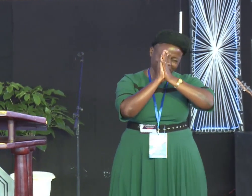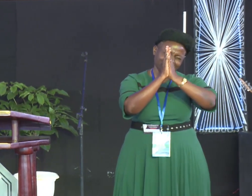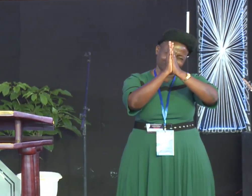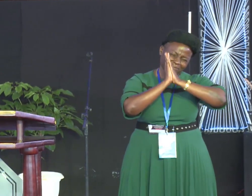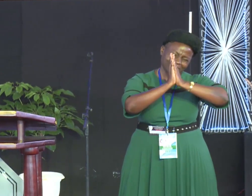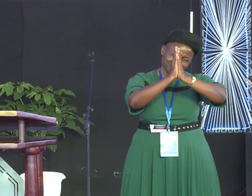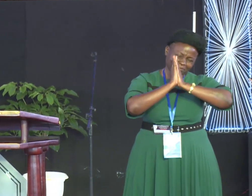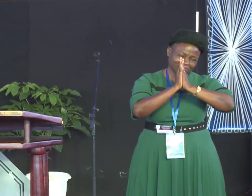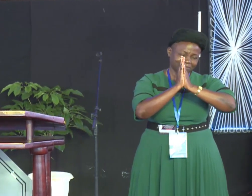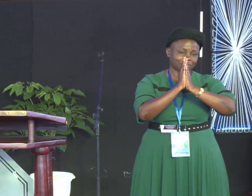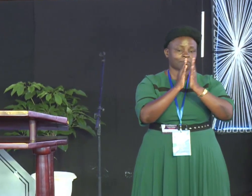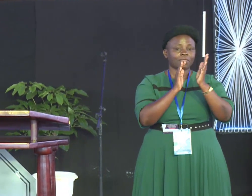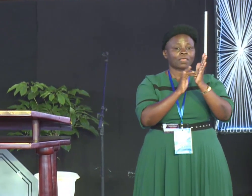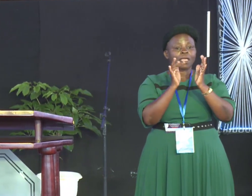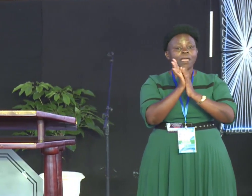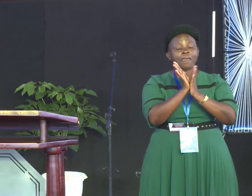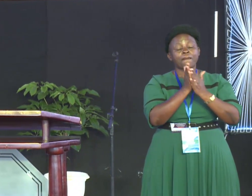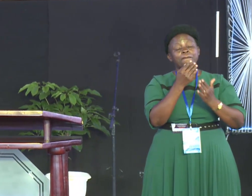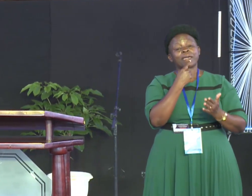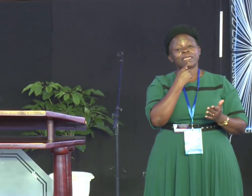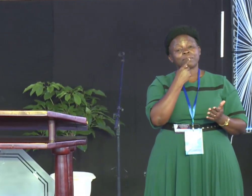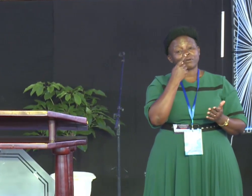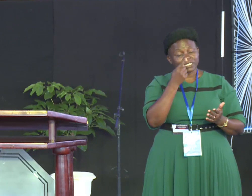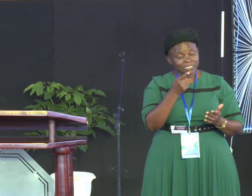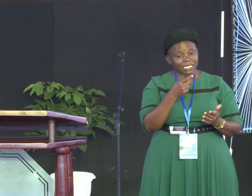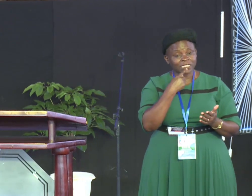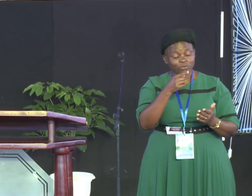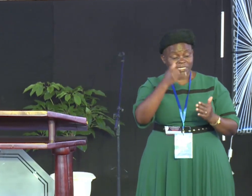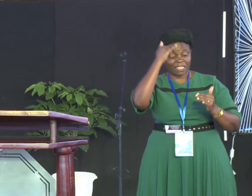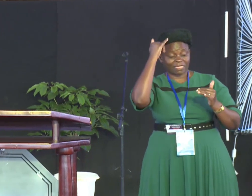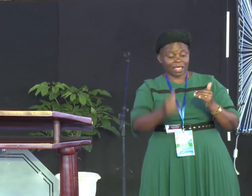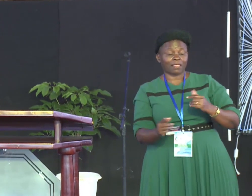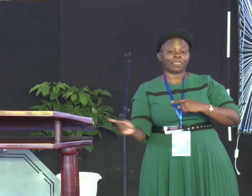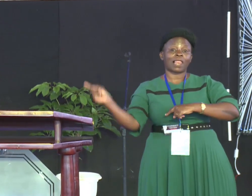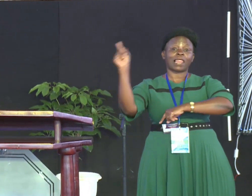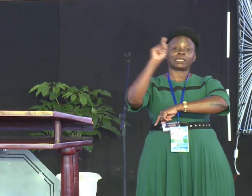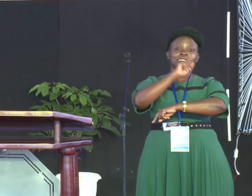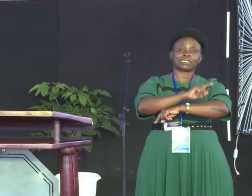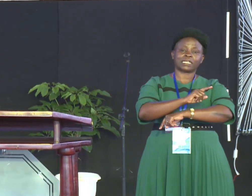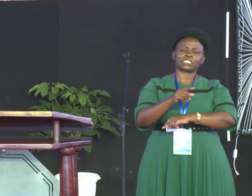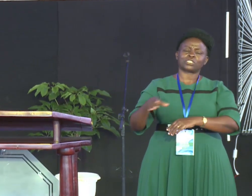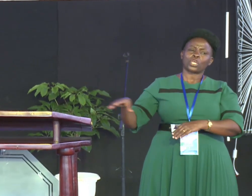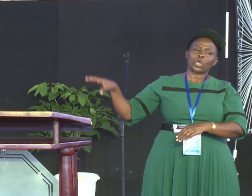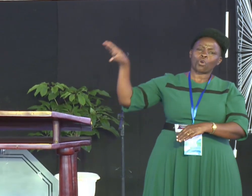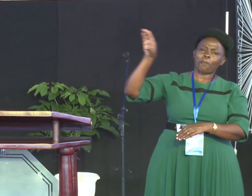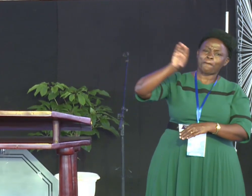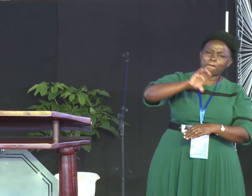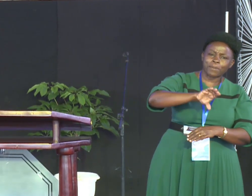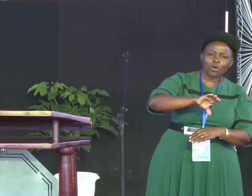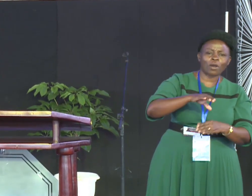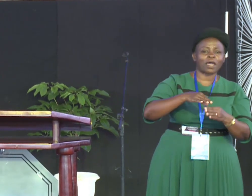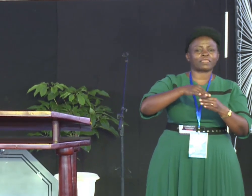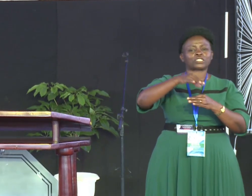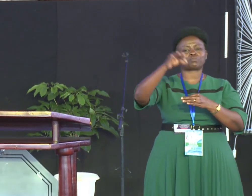in prayer. Bible yogera mu Zakariya agamba nti ngenda nnaku ez'oluvannyuma agenda kutiiwako omwoyo w'ekisa